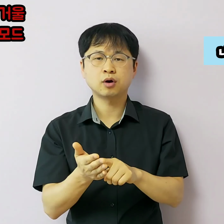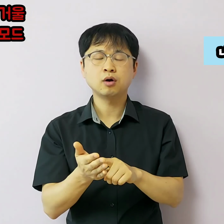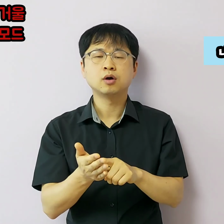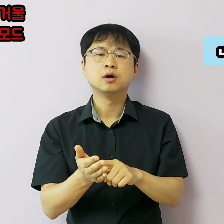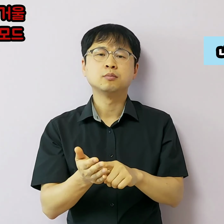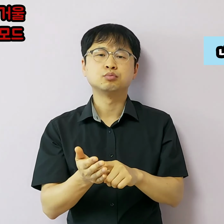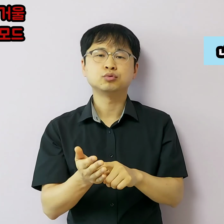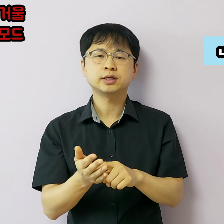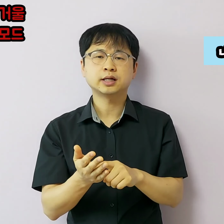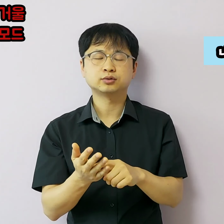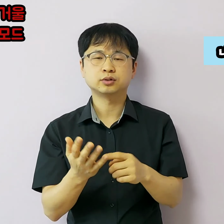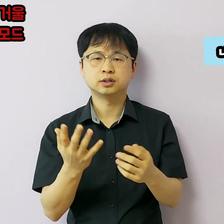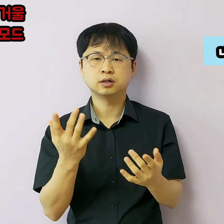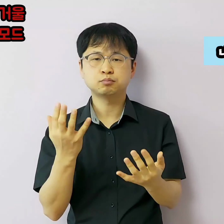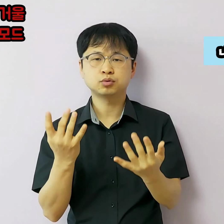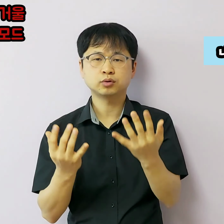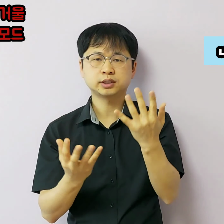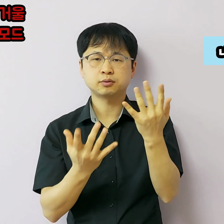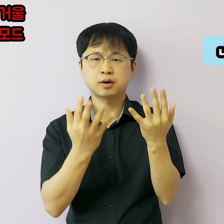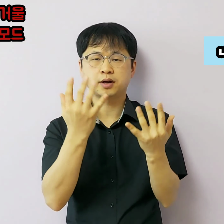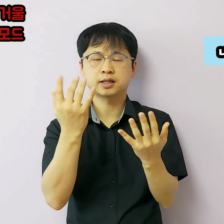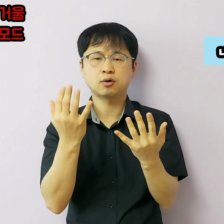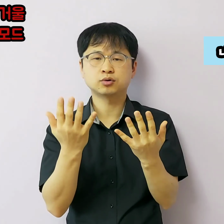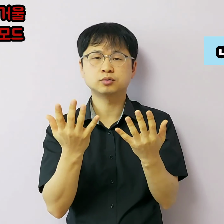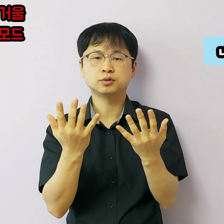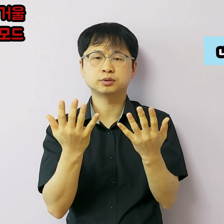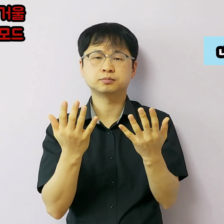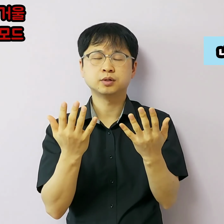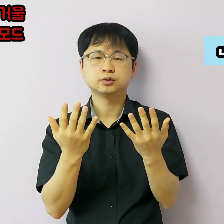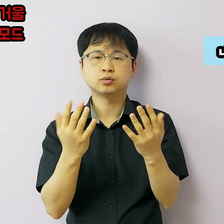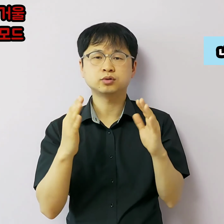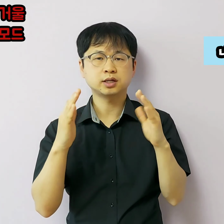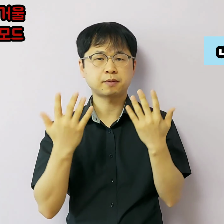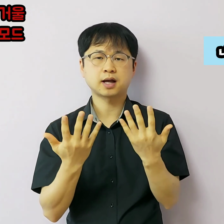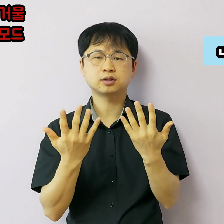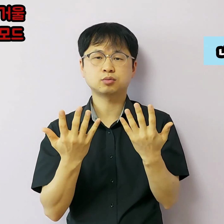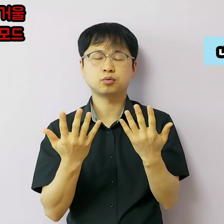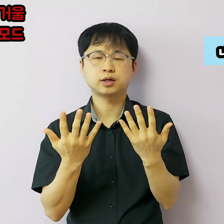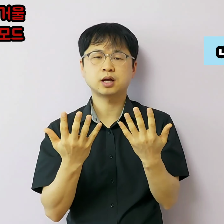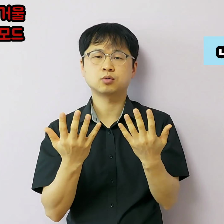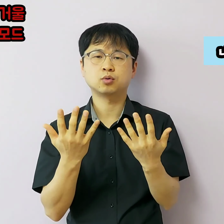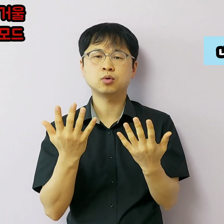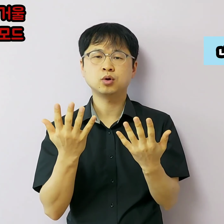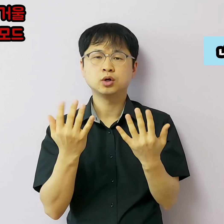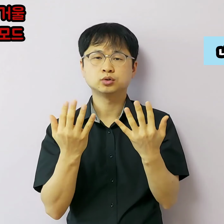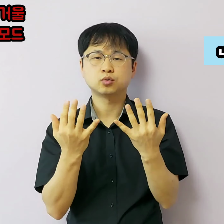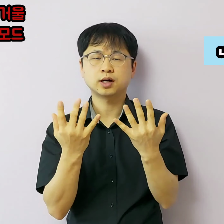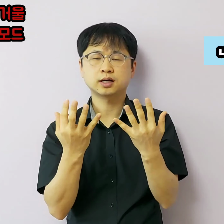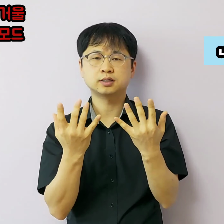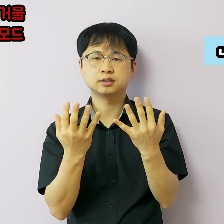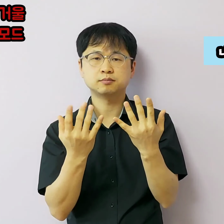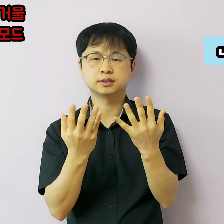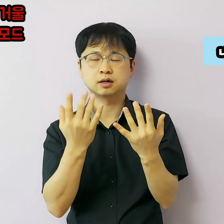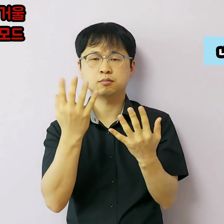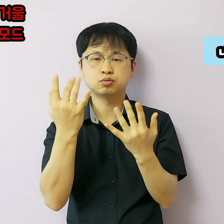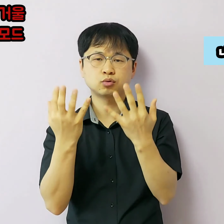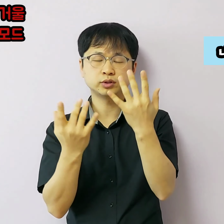배웠고요. 불이라는 수어는 불꽃이 활활 타오르는 모습, 손등이 바깥으로 보이게 하고 손가락을 흔들면서